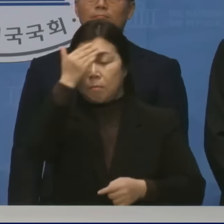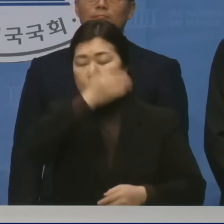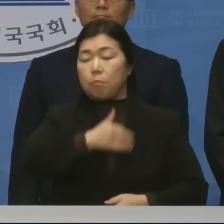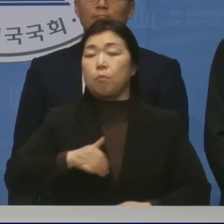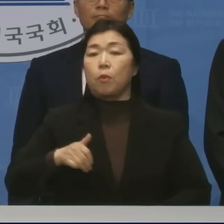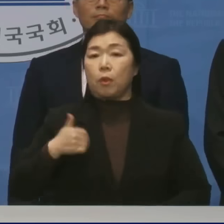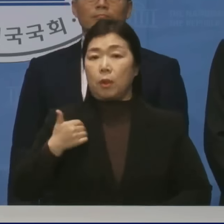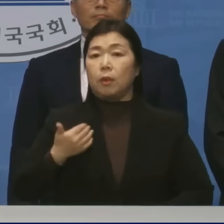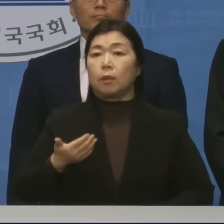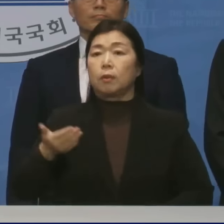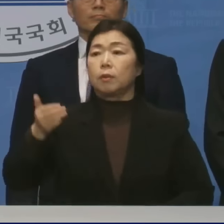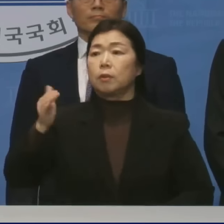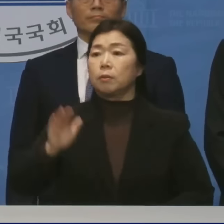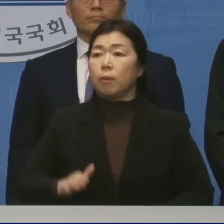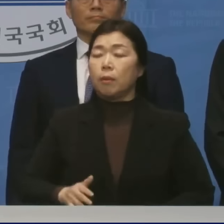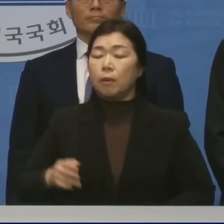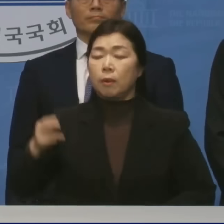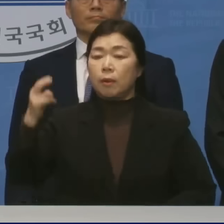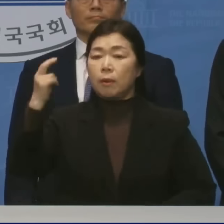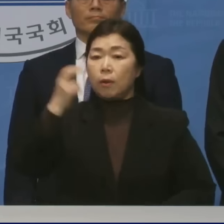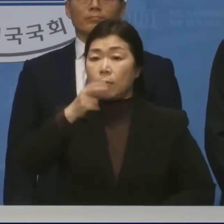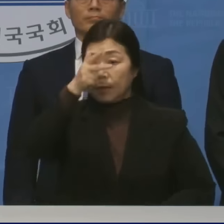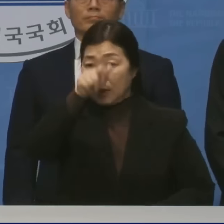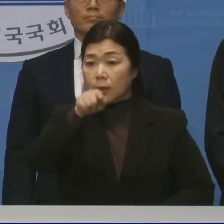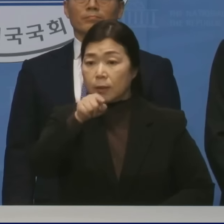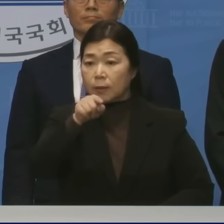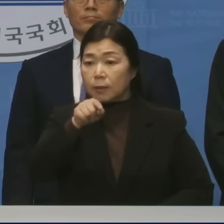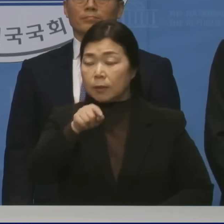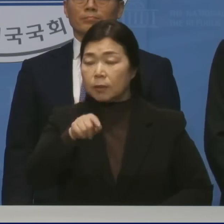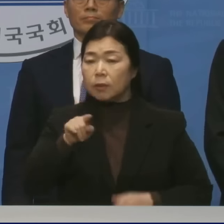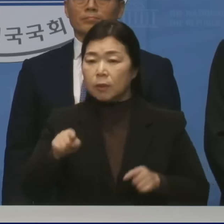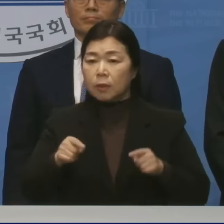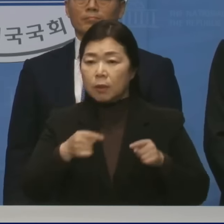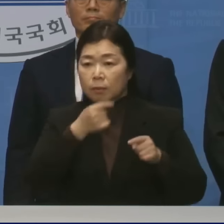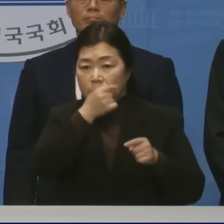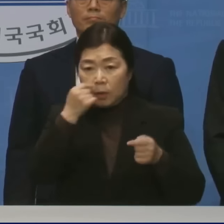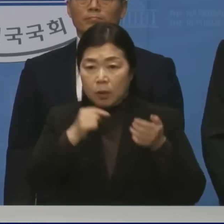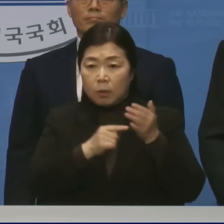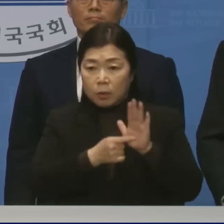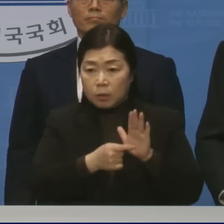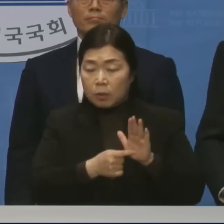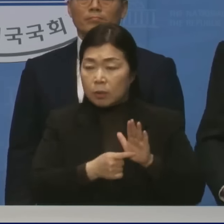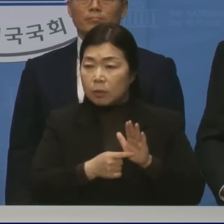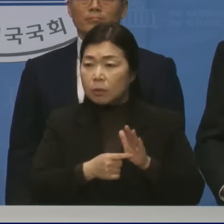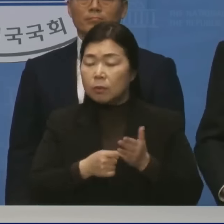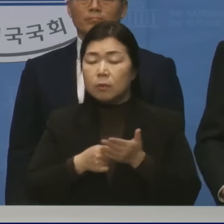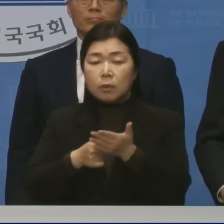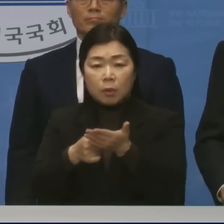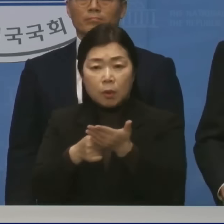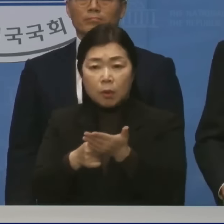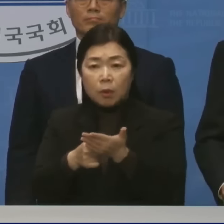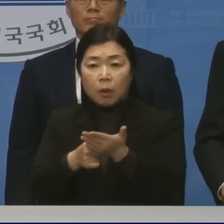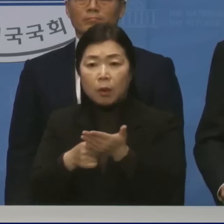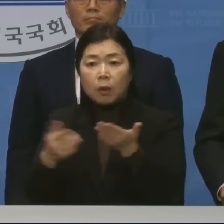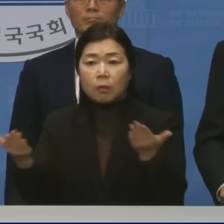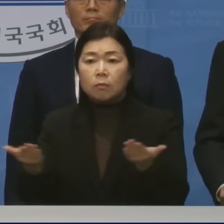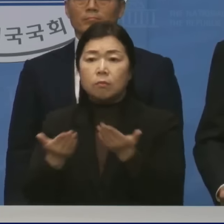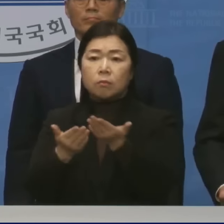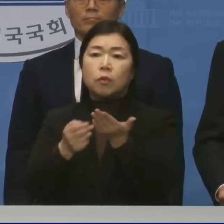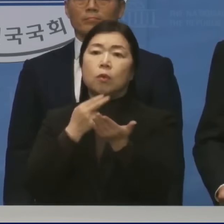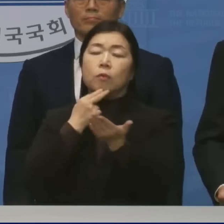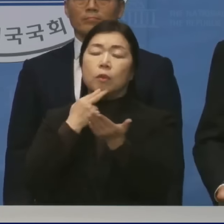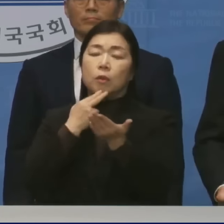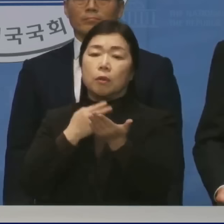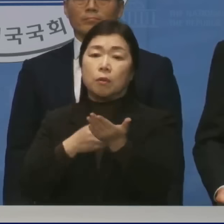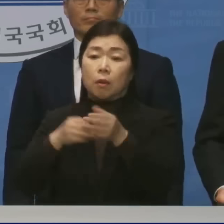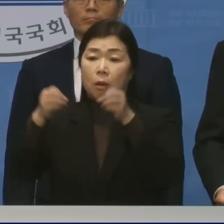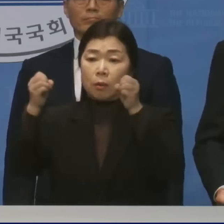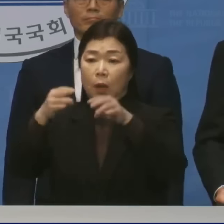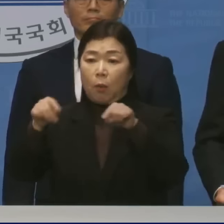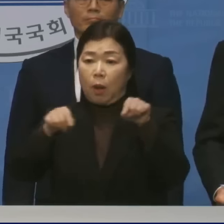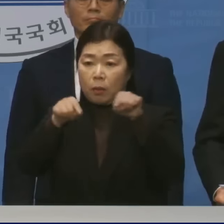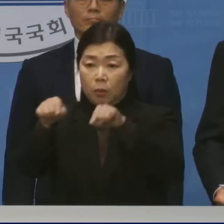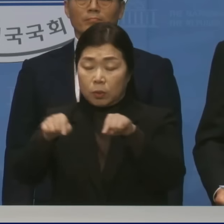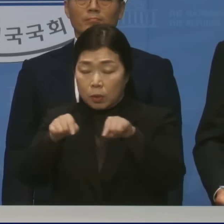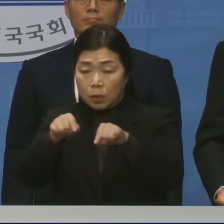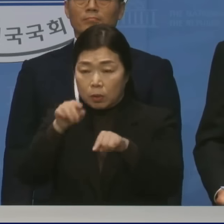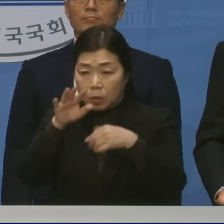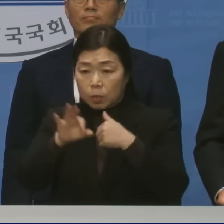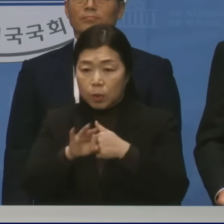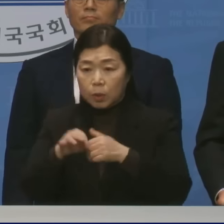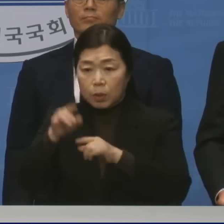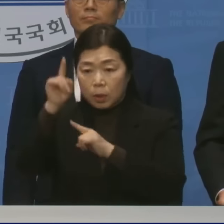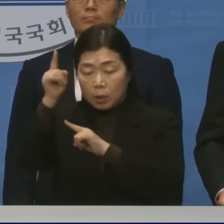그러나 검찰은 이런 상황을 보여줄 증거를 제출하지 않았습니다. 녹취록에는 이